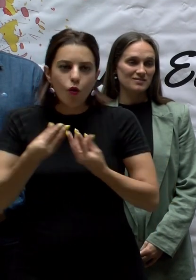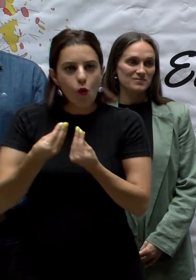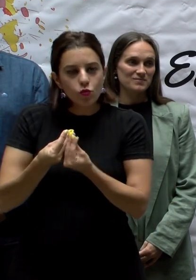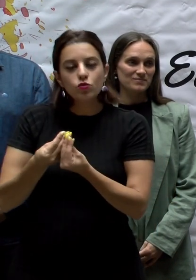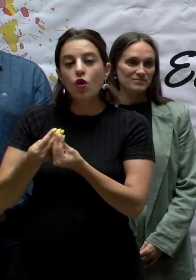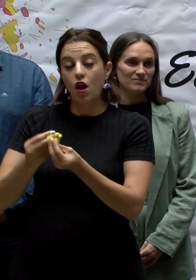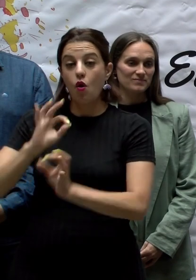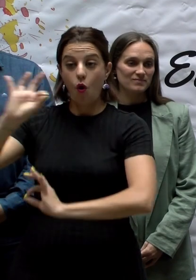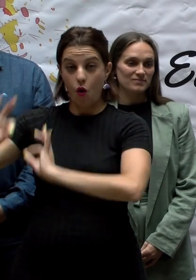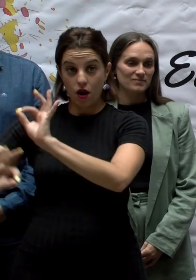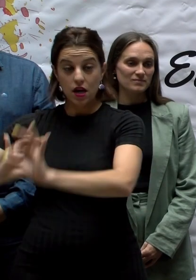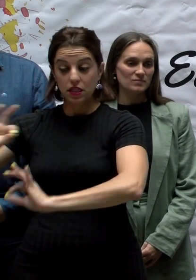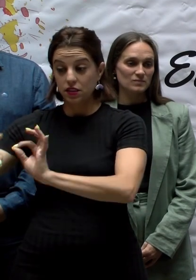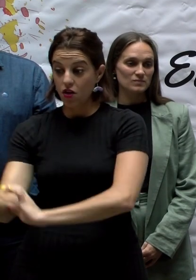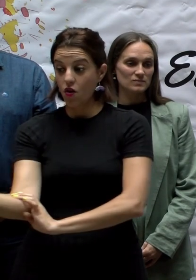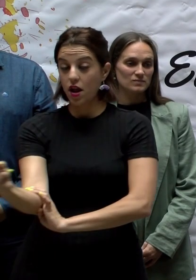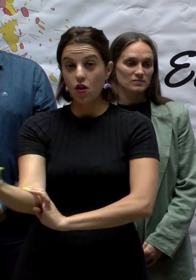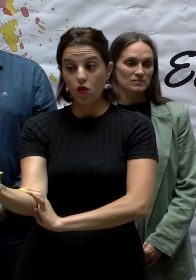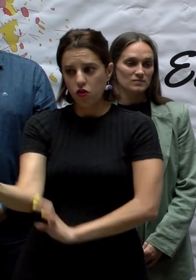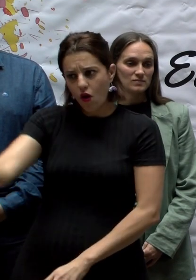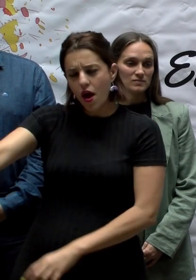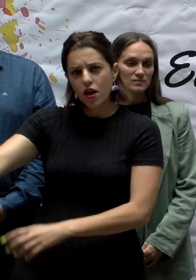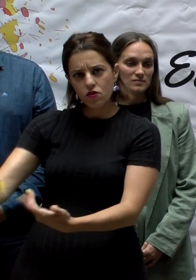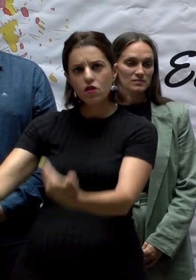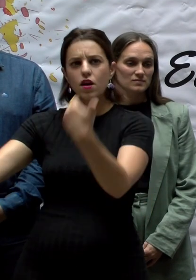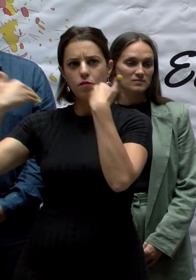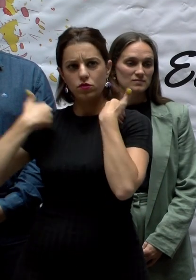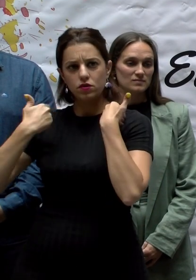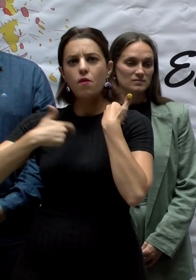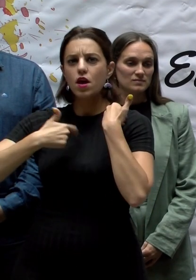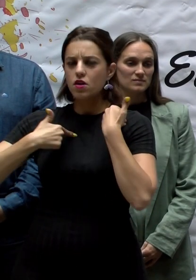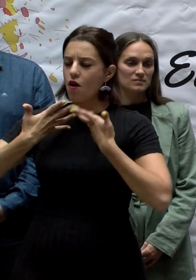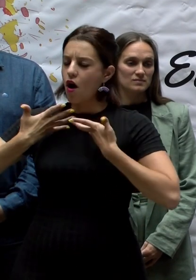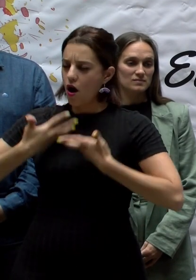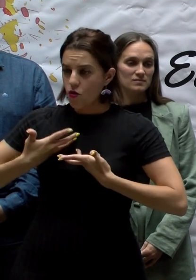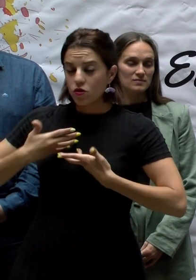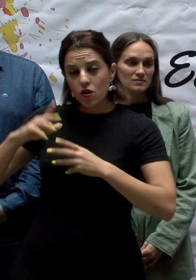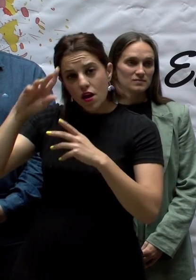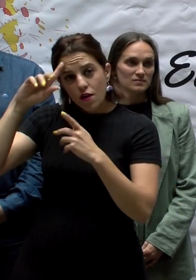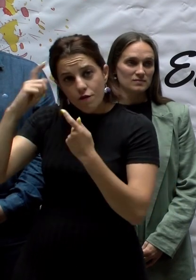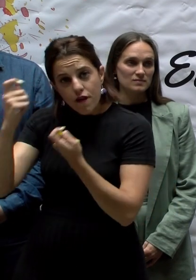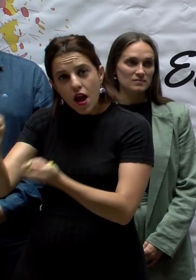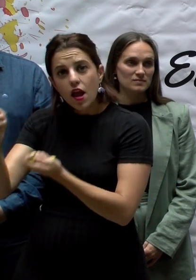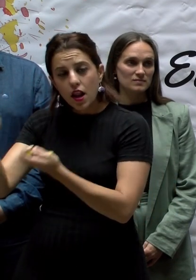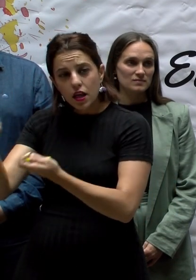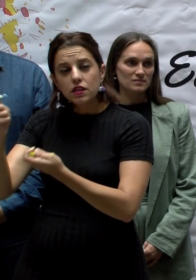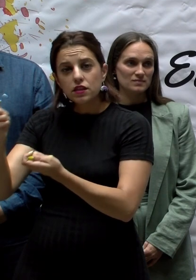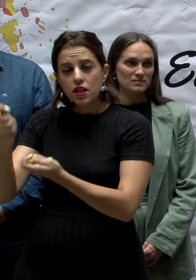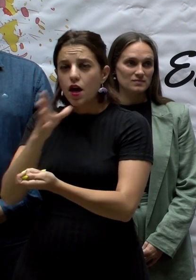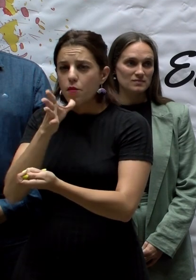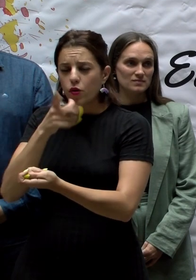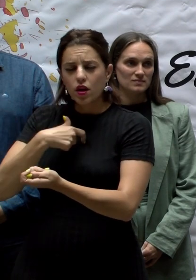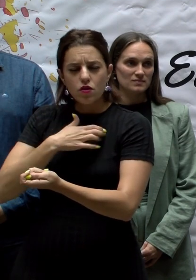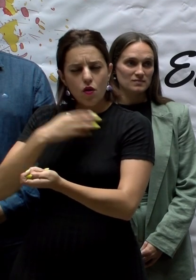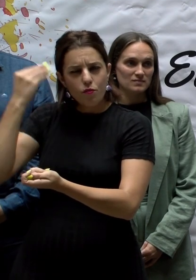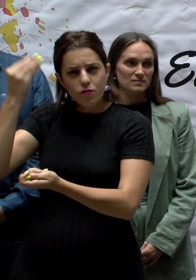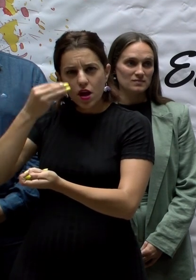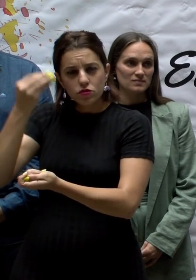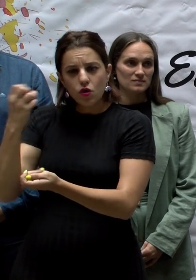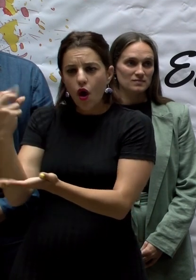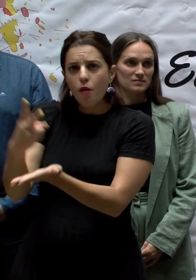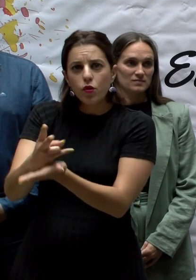Raquel al mando de este congreso. Los felicito enormemente porque me parece que esta apuesta por la educación en La Palma